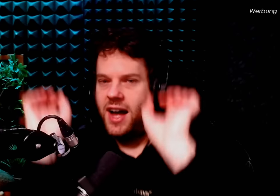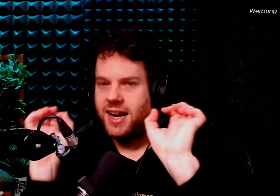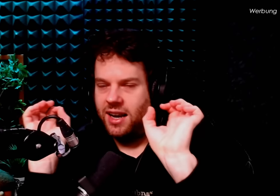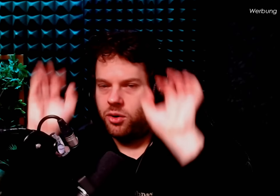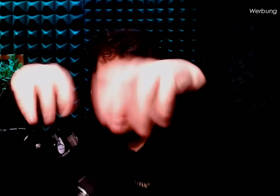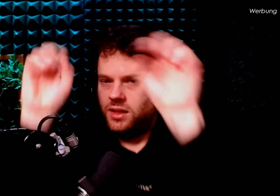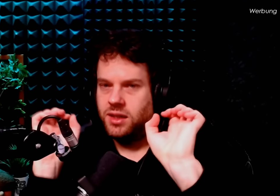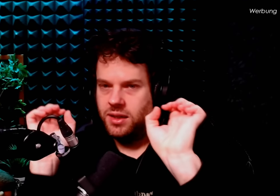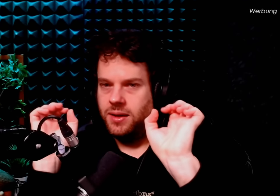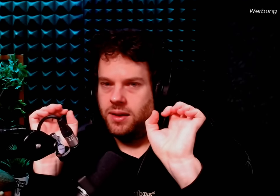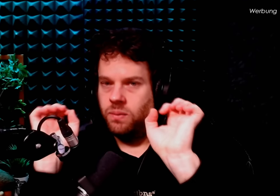Quarkklaue.